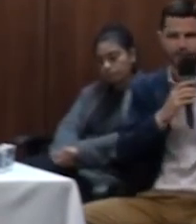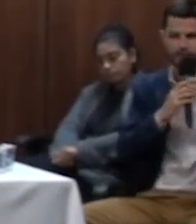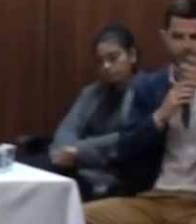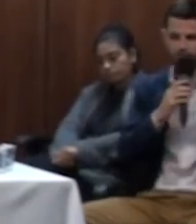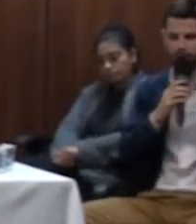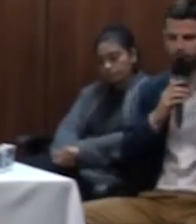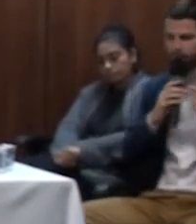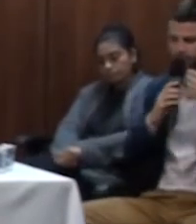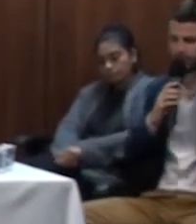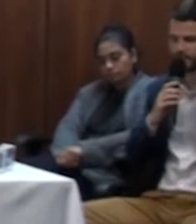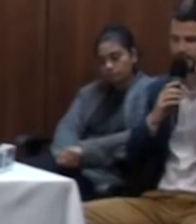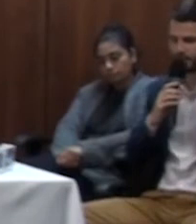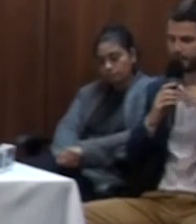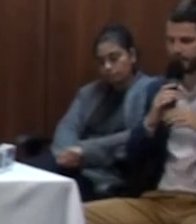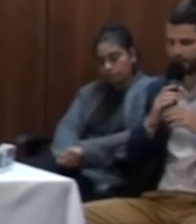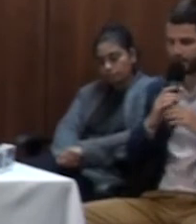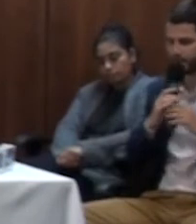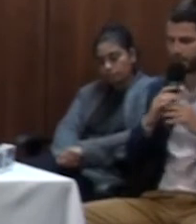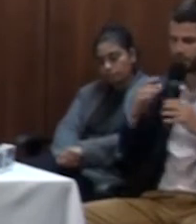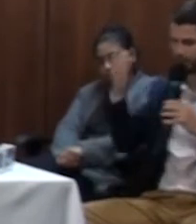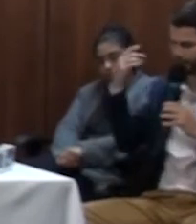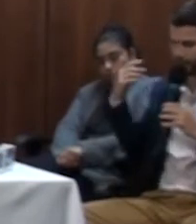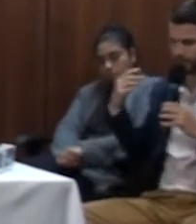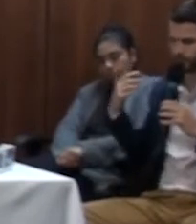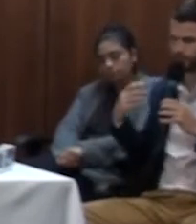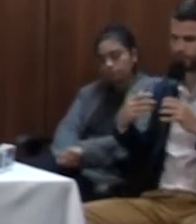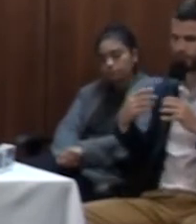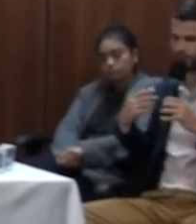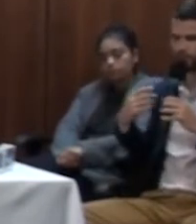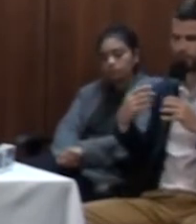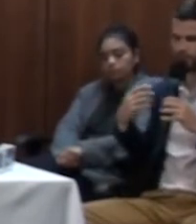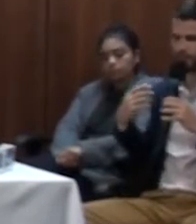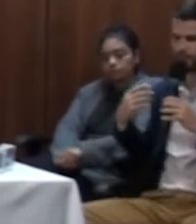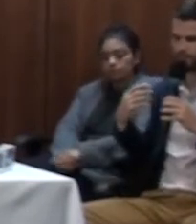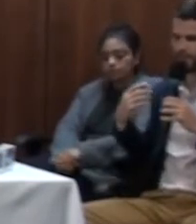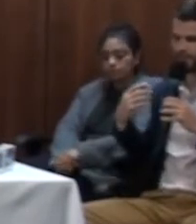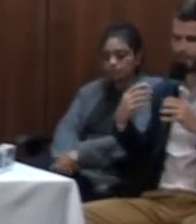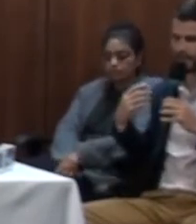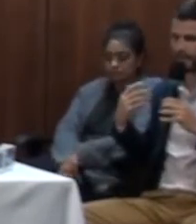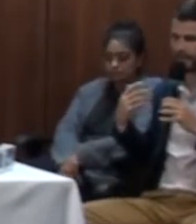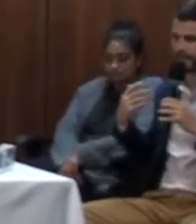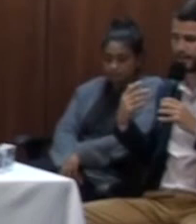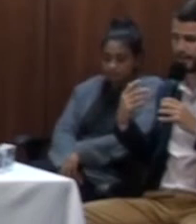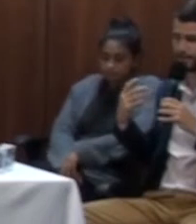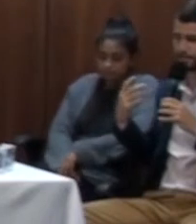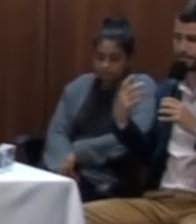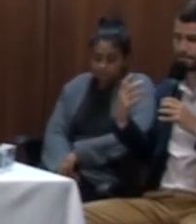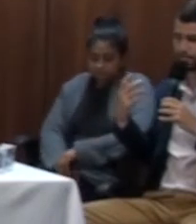eu falei na reunião de sexta-feira lá no Antigos, já falei em outras reuniões com usuários e usuárias também.